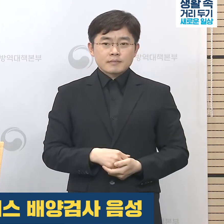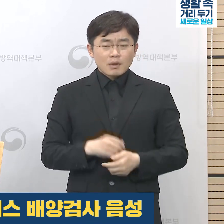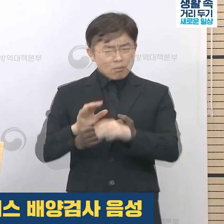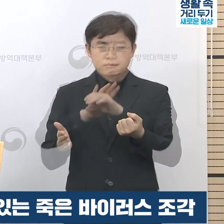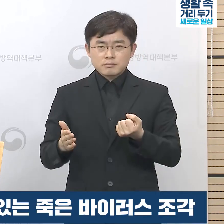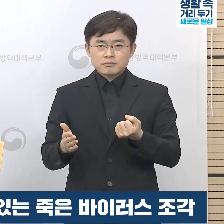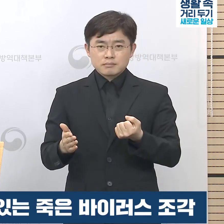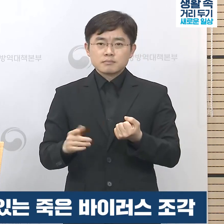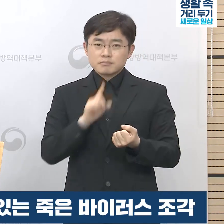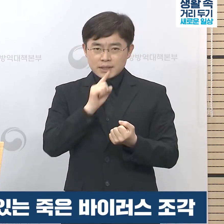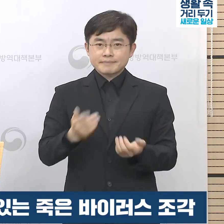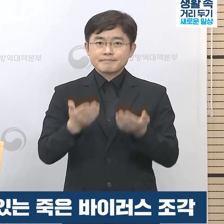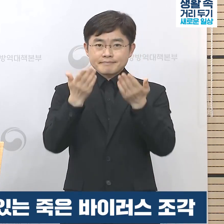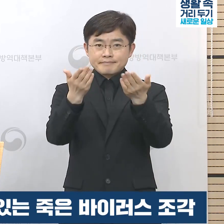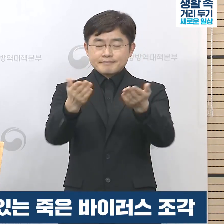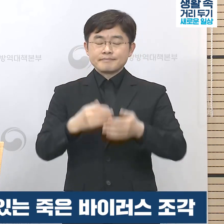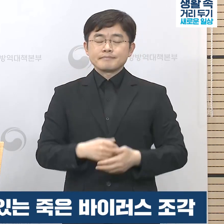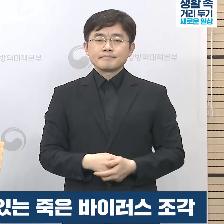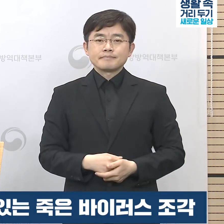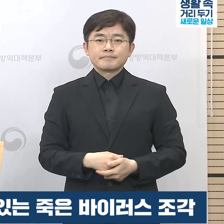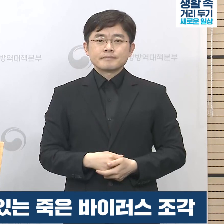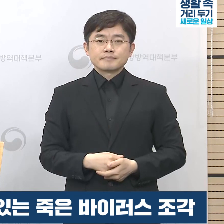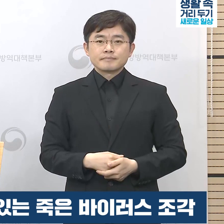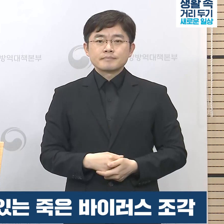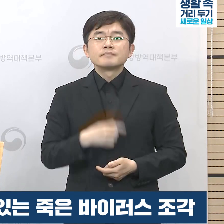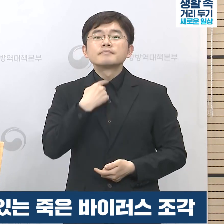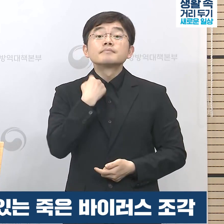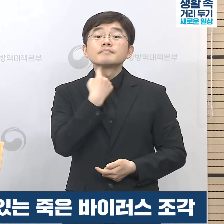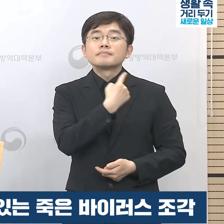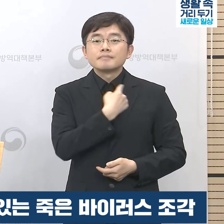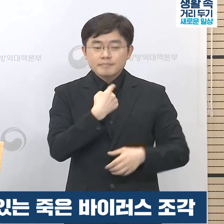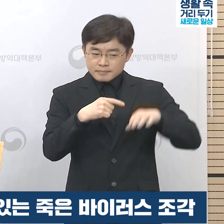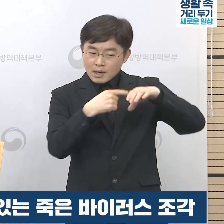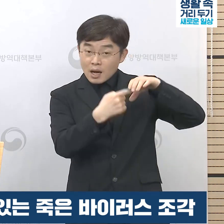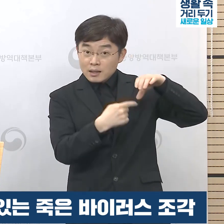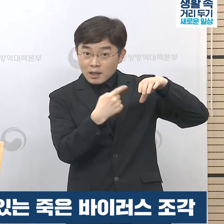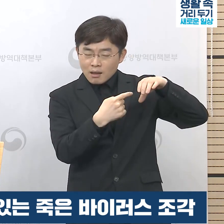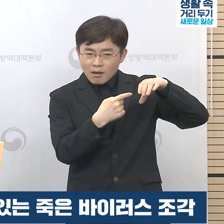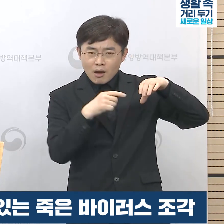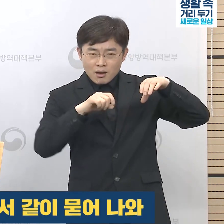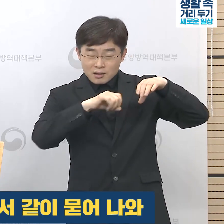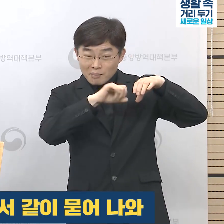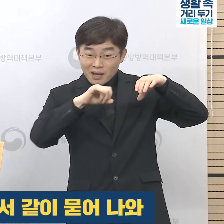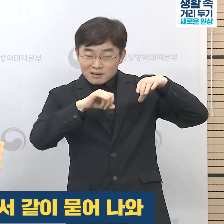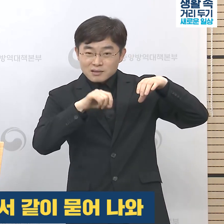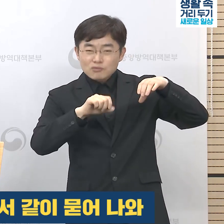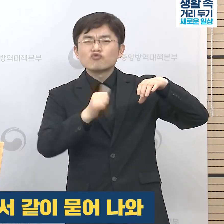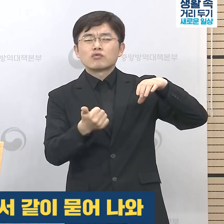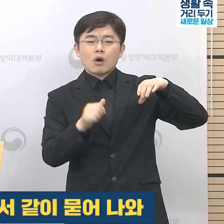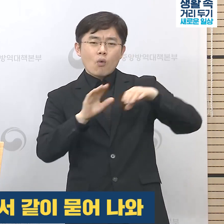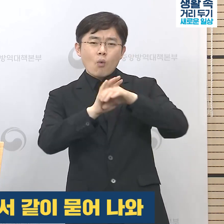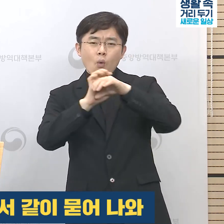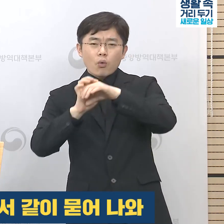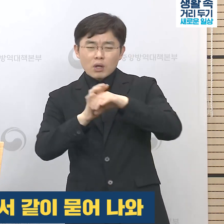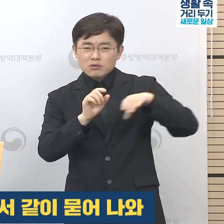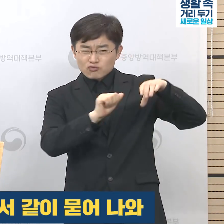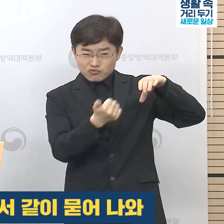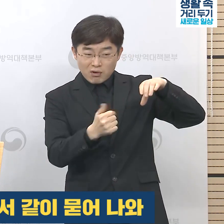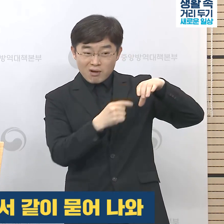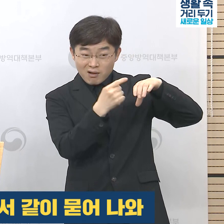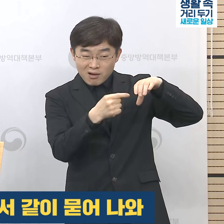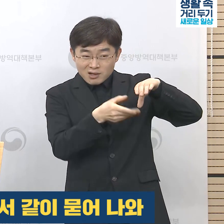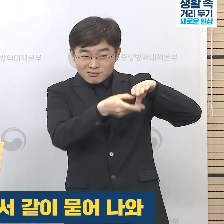음성이었기 때문에 그러니까 호흡기 상피세포에 남아있는 죽은 바이러스의 조각들이 상피세포가